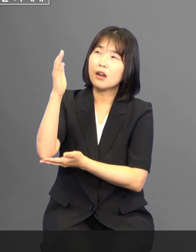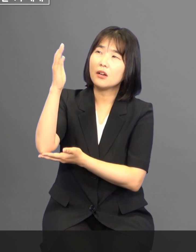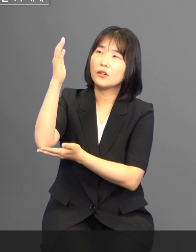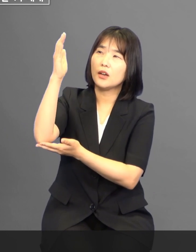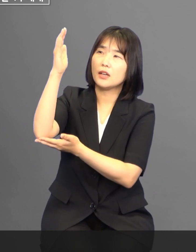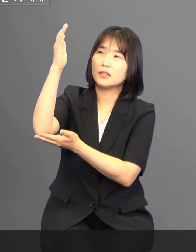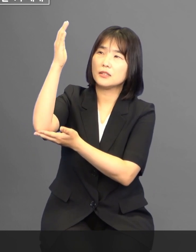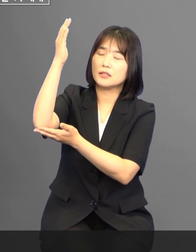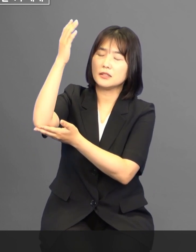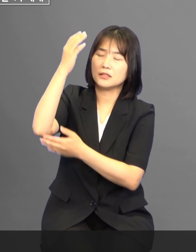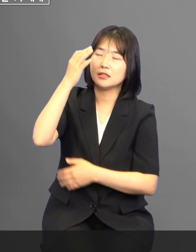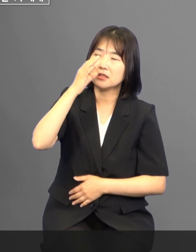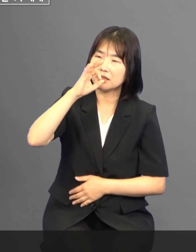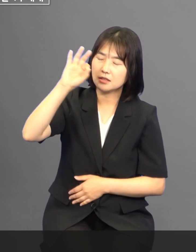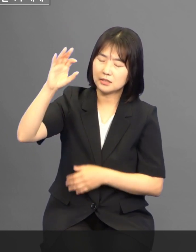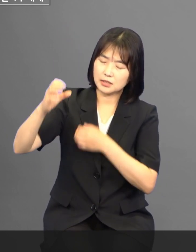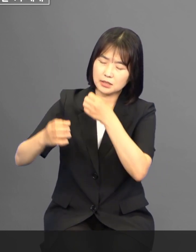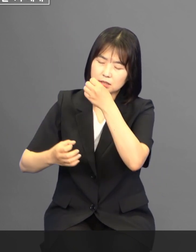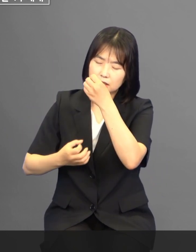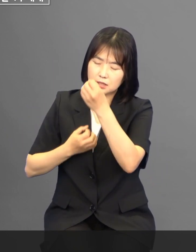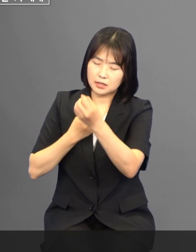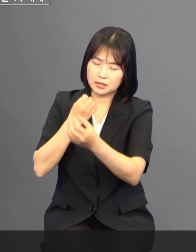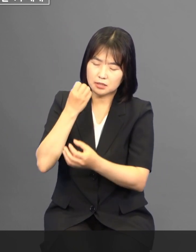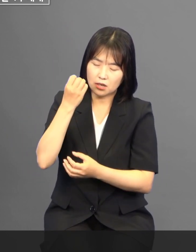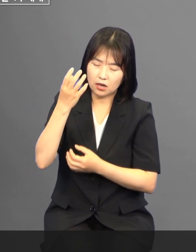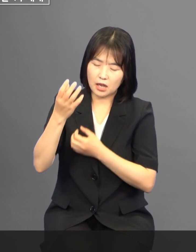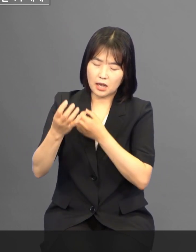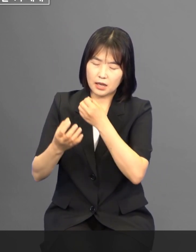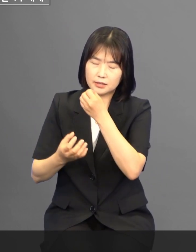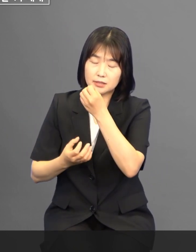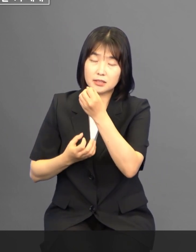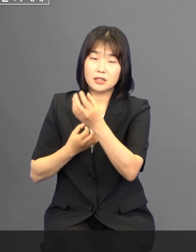여호와의 영광을 인정하는